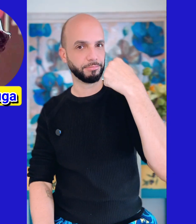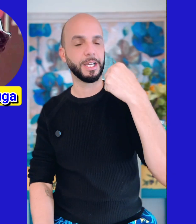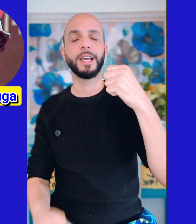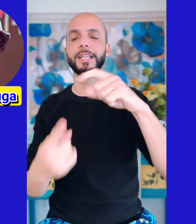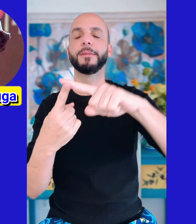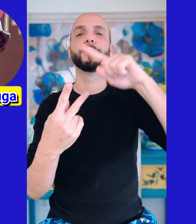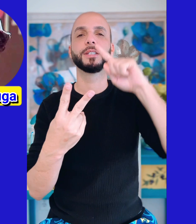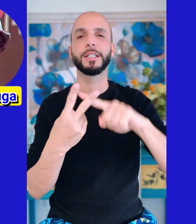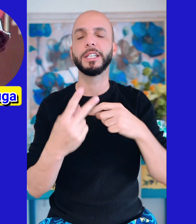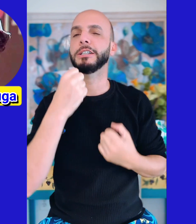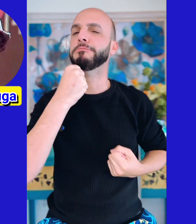né? E depois aqui.